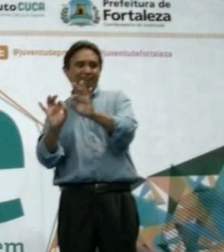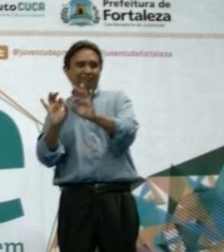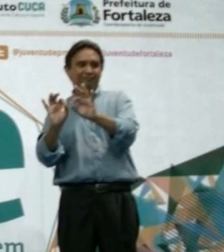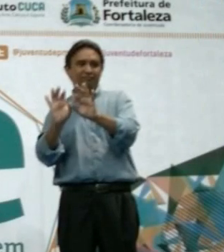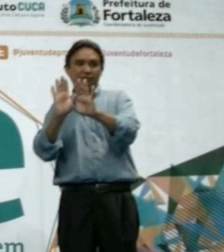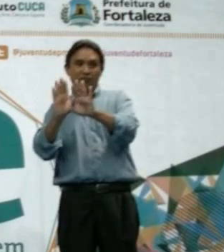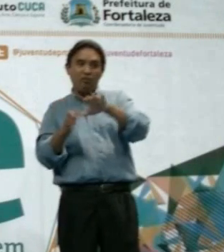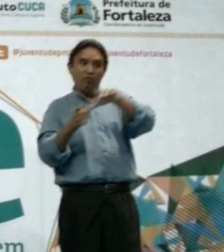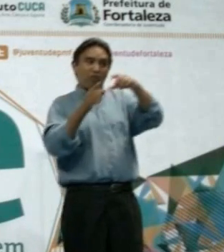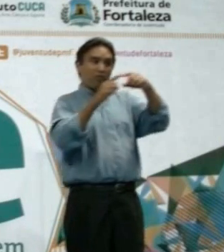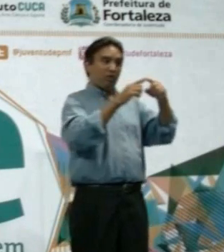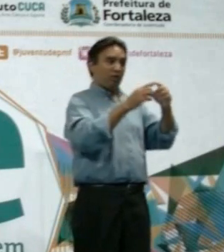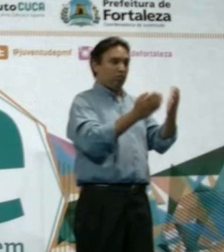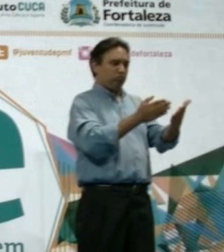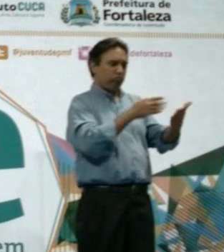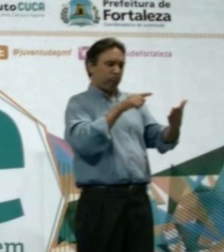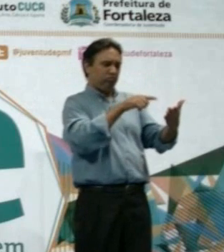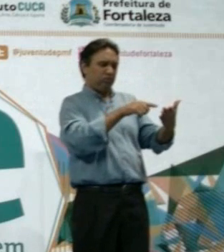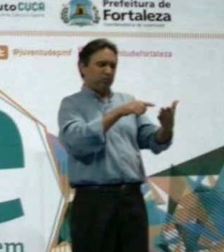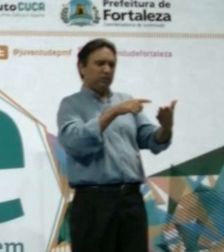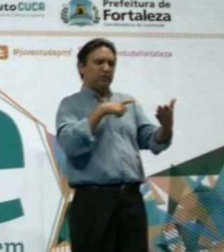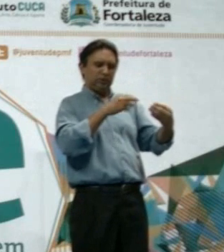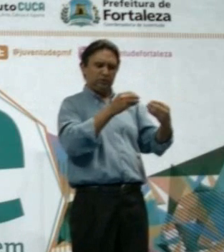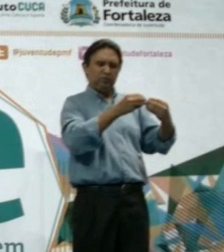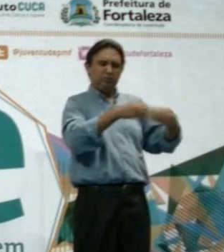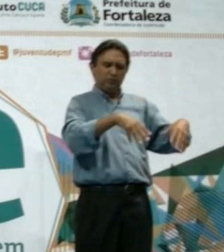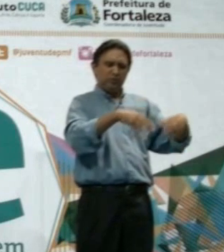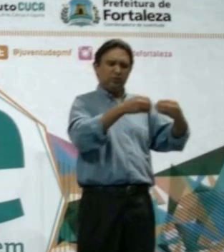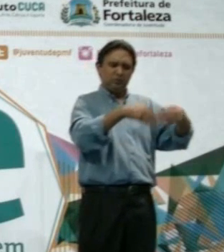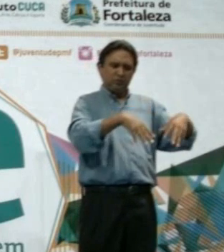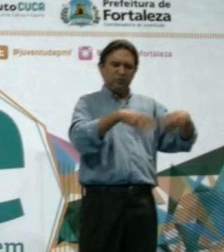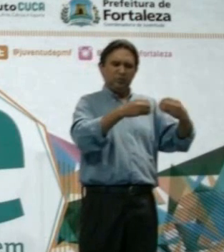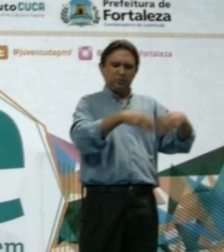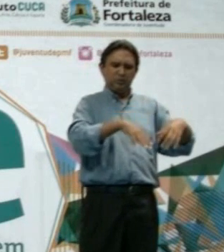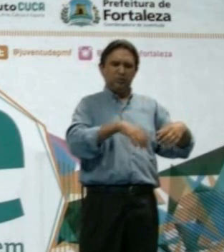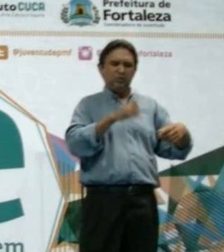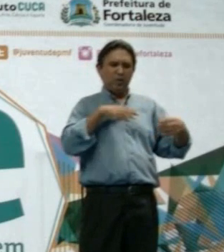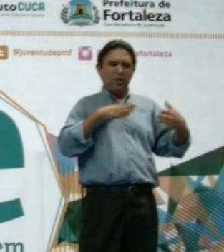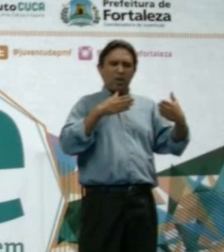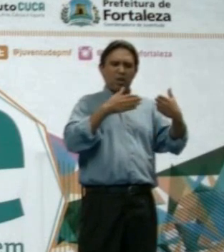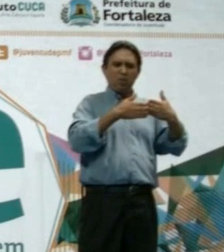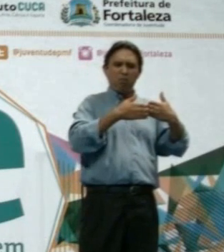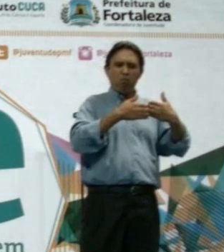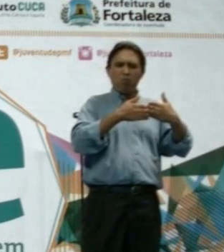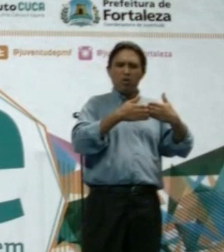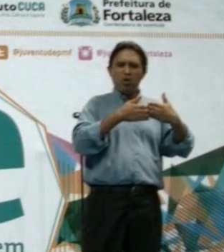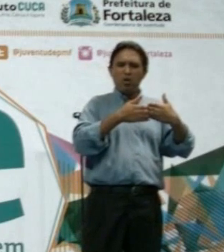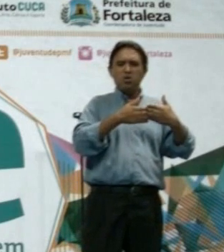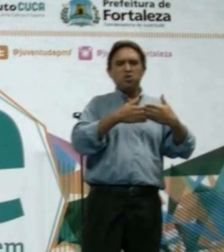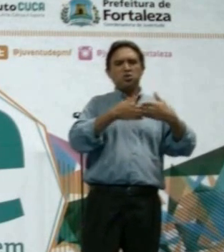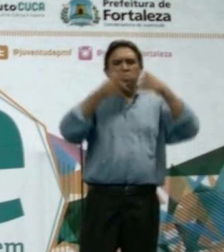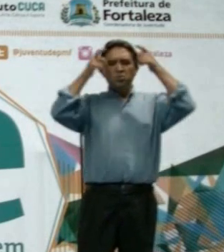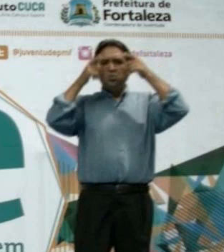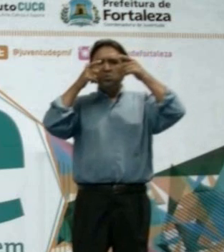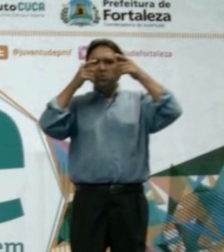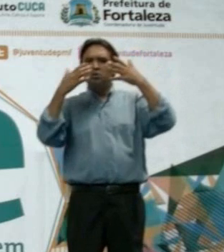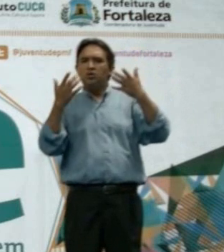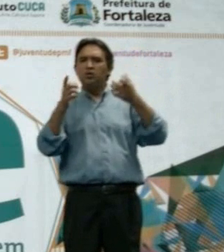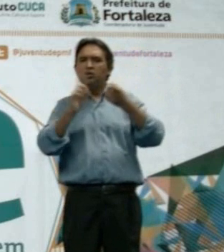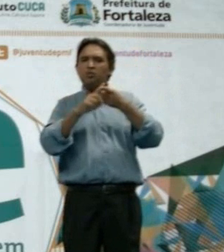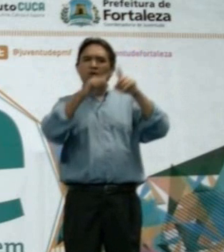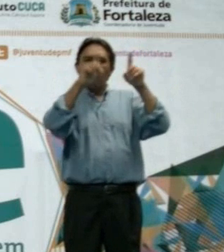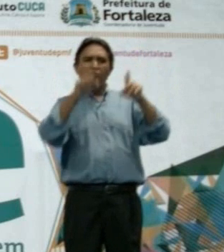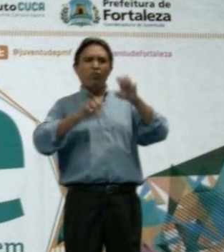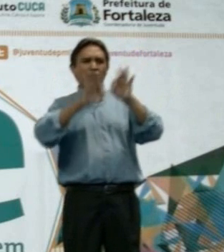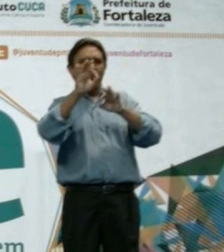aqueles pontos que iriam prejudicar o rei, que seria a limitação do seu poder, e o processo eleitoral baseado na produção